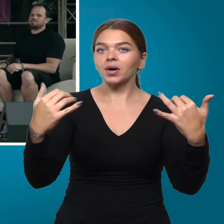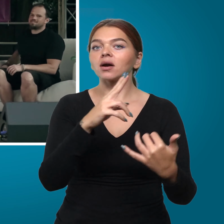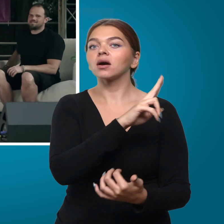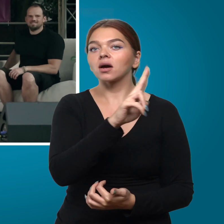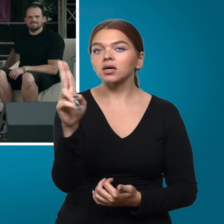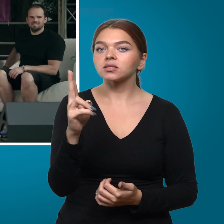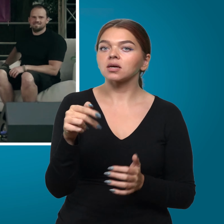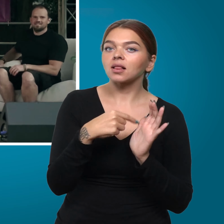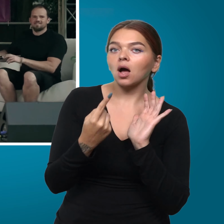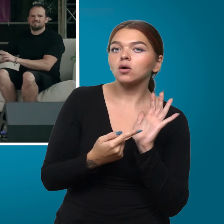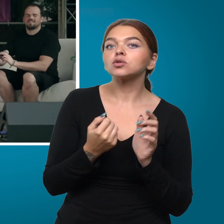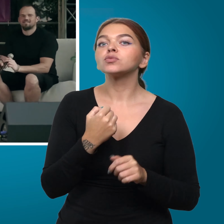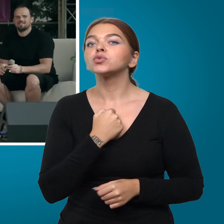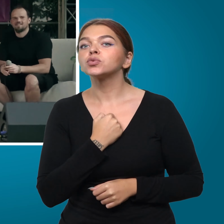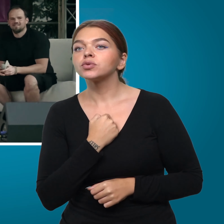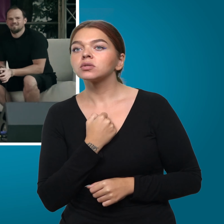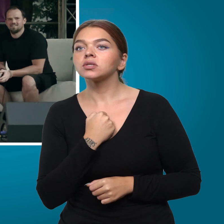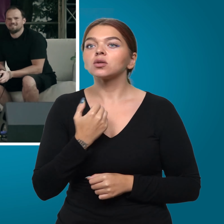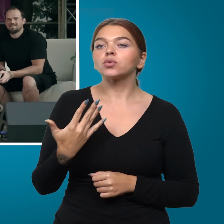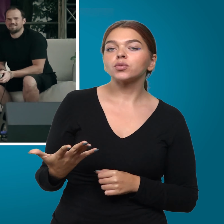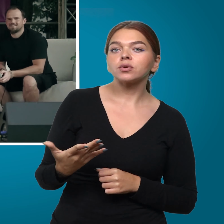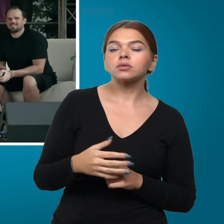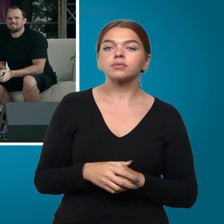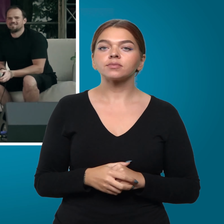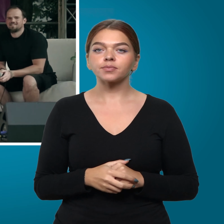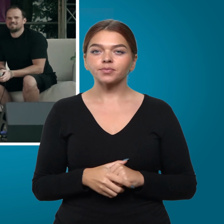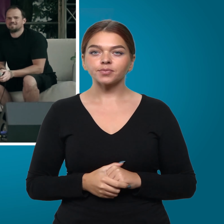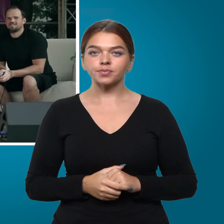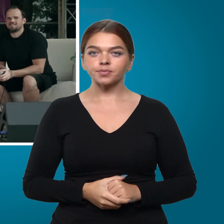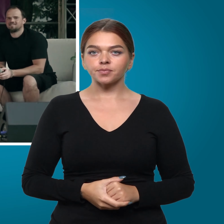mūsų svečiams? Gerai, tuoj.